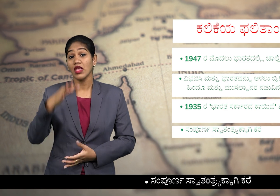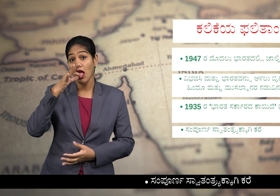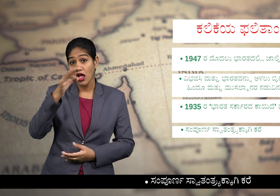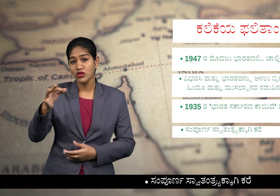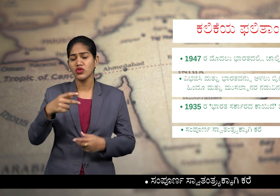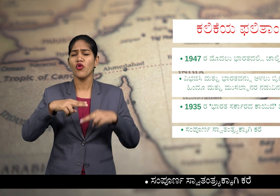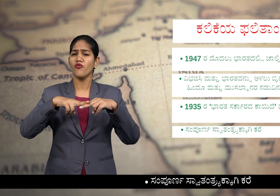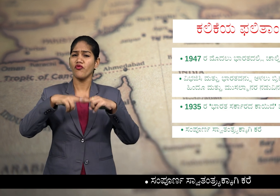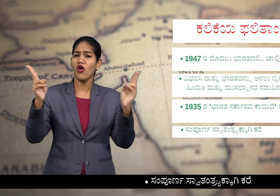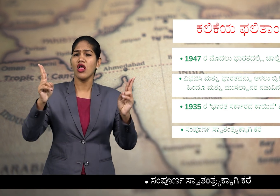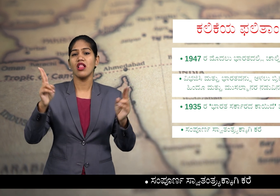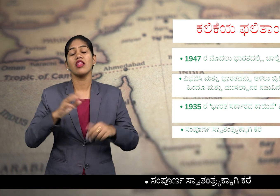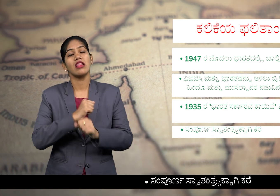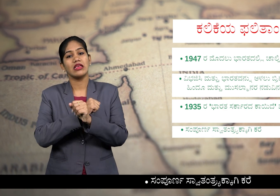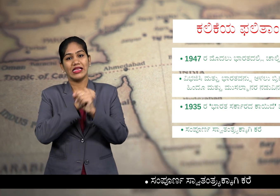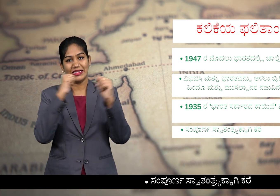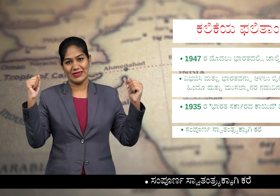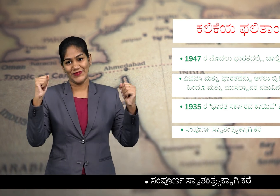ಸಂಪೂರ್ಣ ಸ್ವಾತಂತ್ರ್ಯಕ್ಕಾಗಿ ಕರೆ.